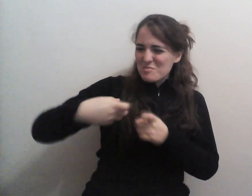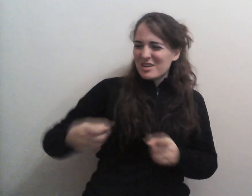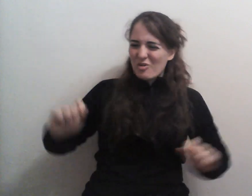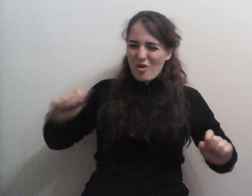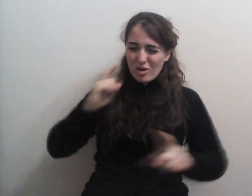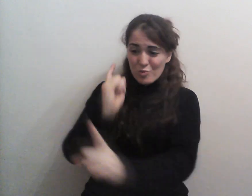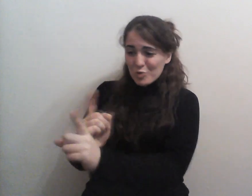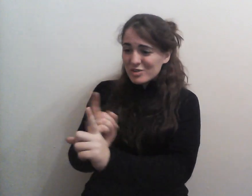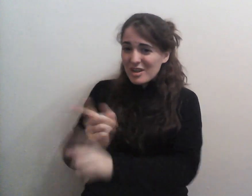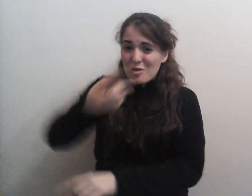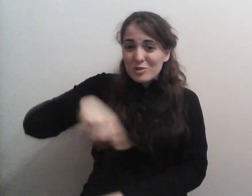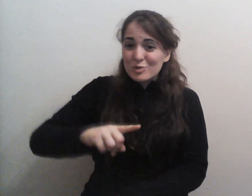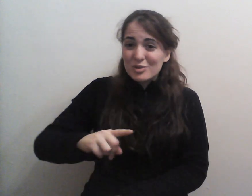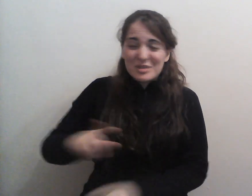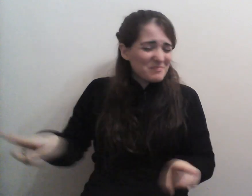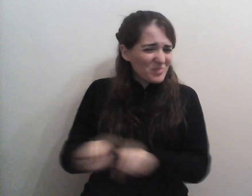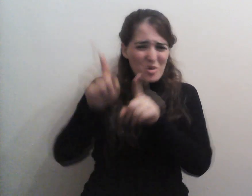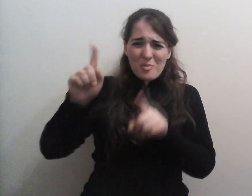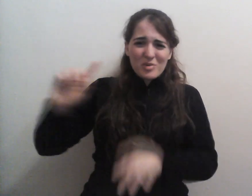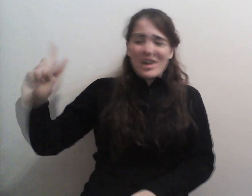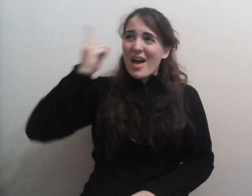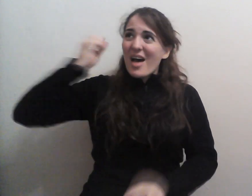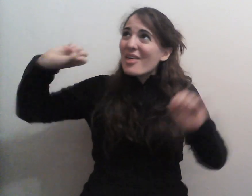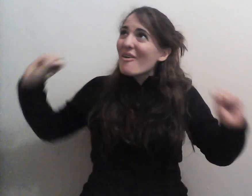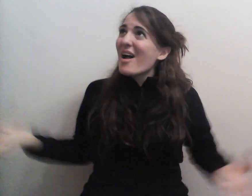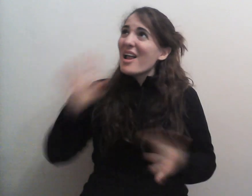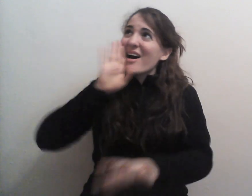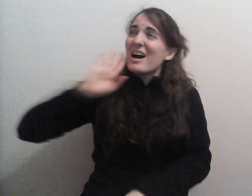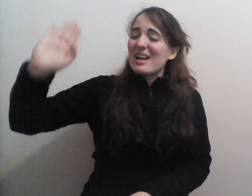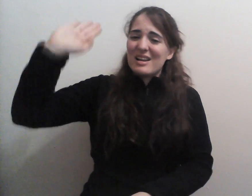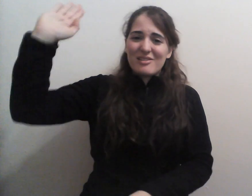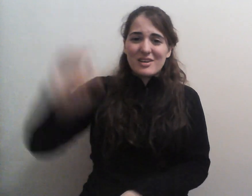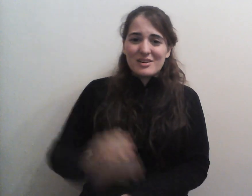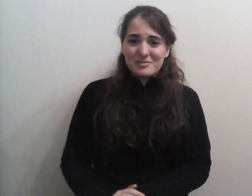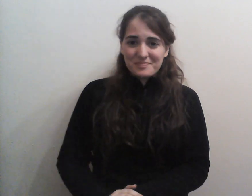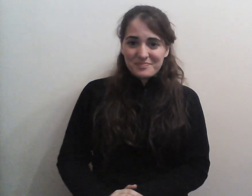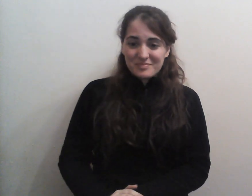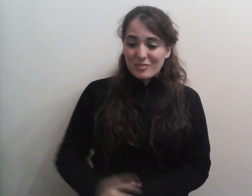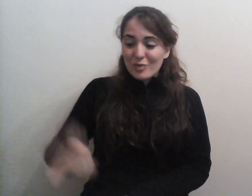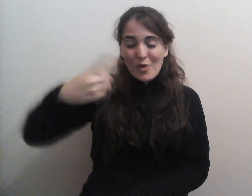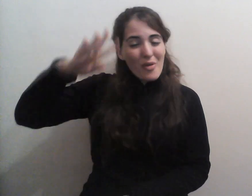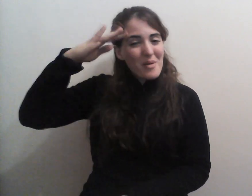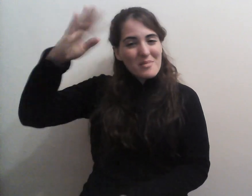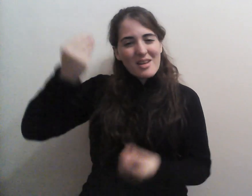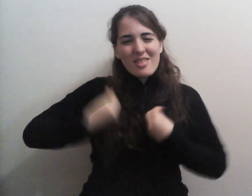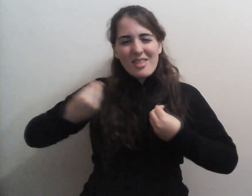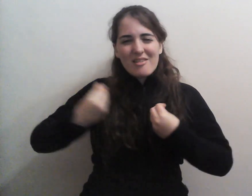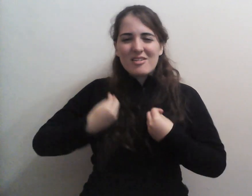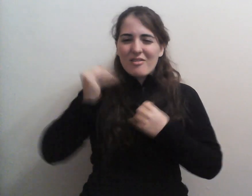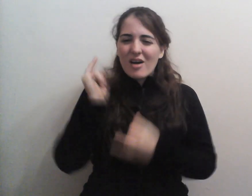vosotros, alabad a Dios, glorificad a Dios. Tenéis una esperanza viva, no muerta como la